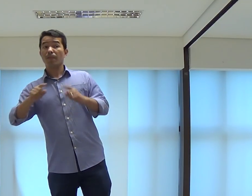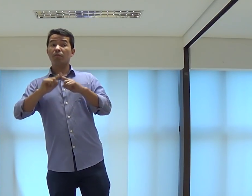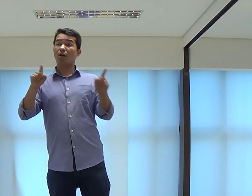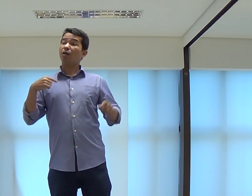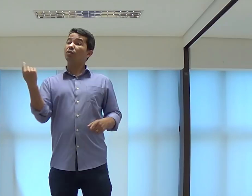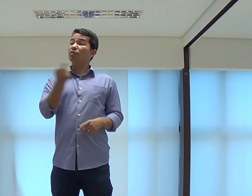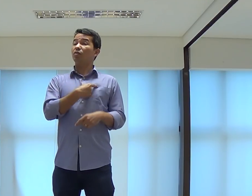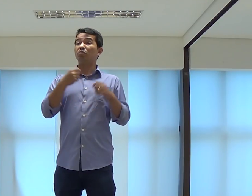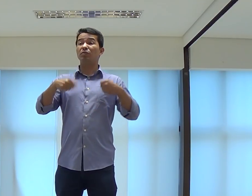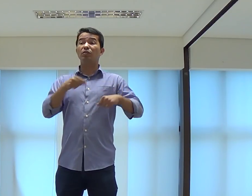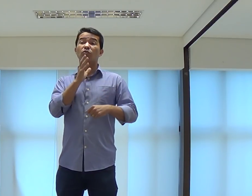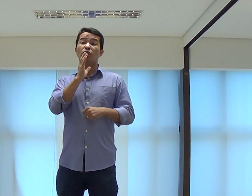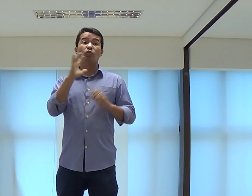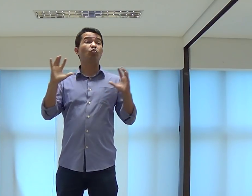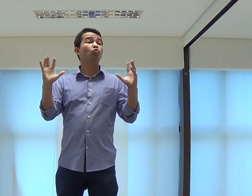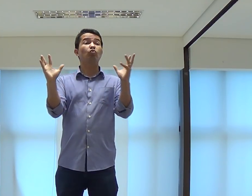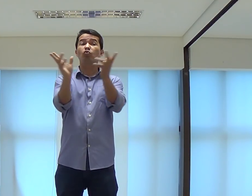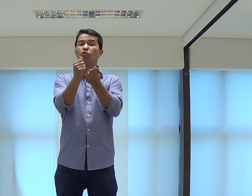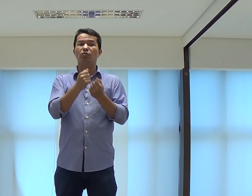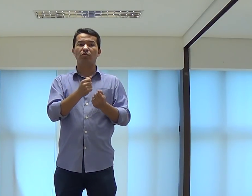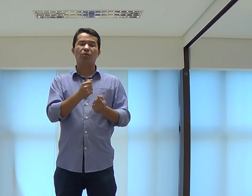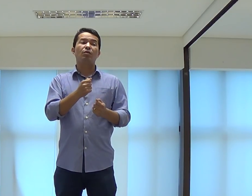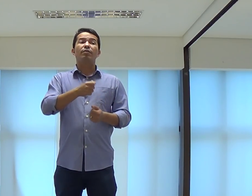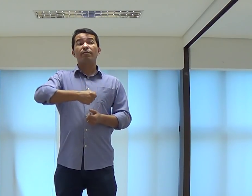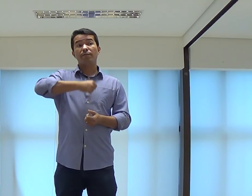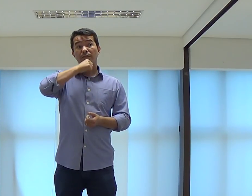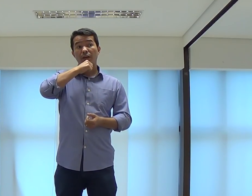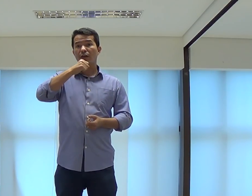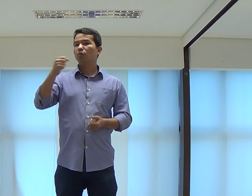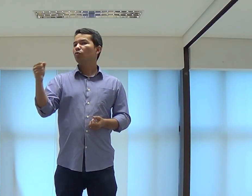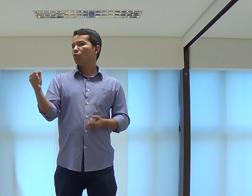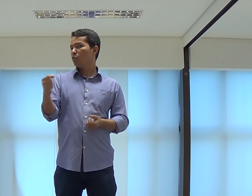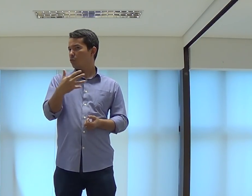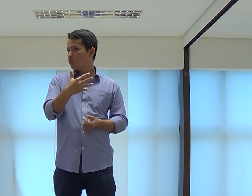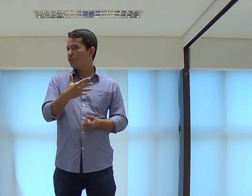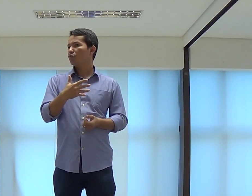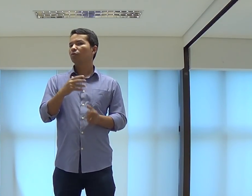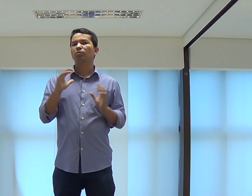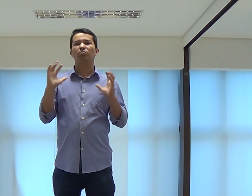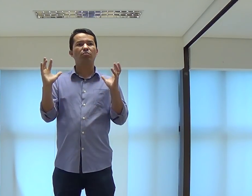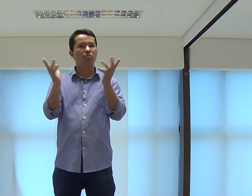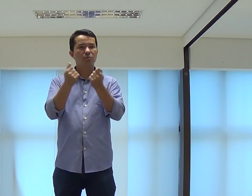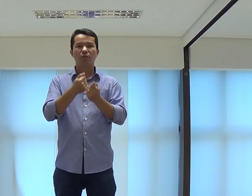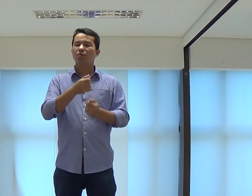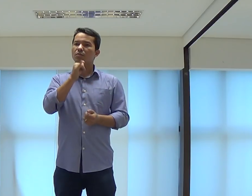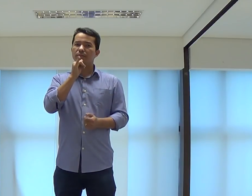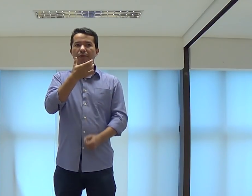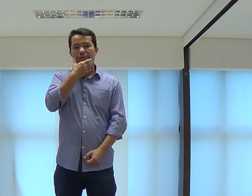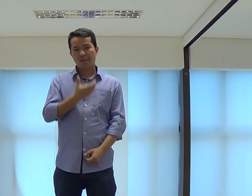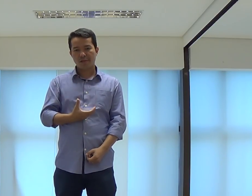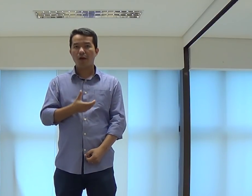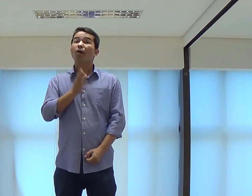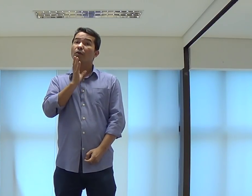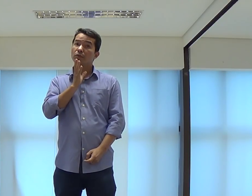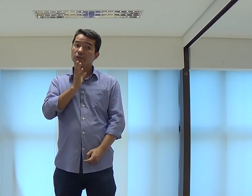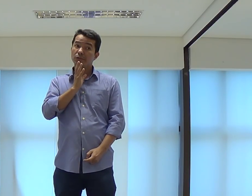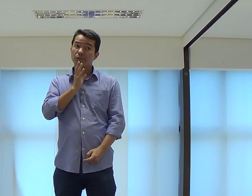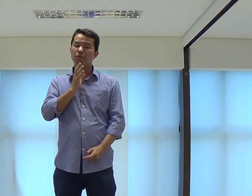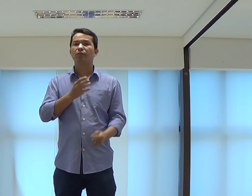novos. Mas a gente precisa conhecer os velhos e os novos sinais, né? Por exemplo, Natal. A gente